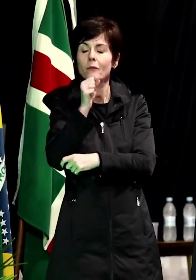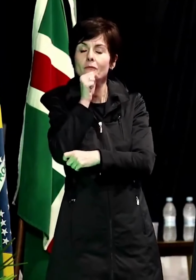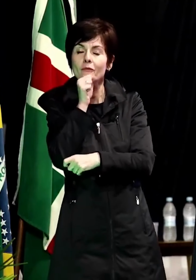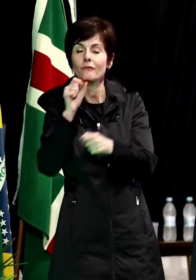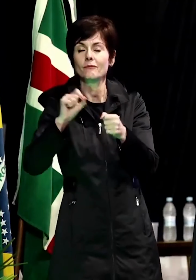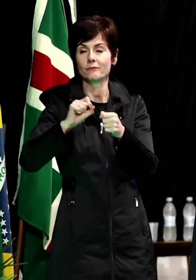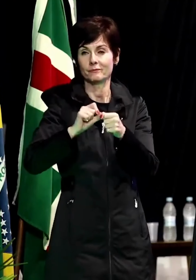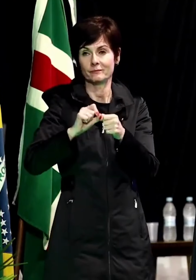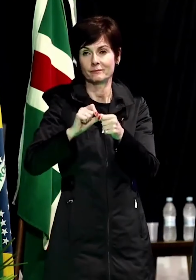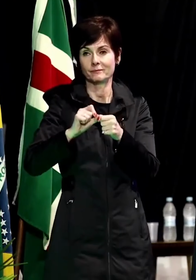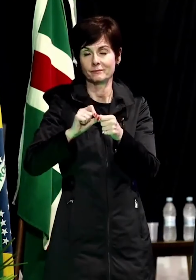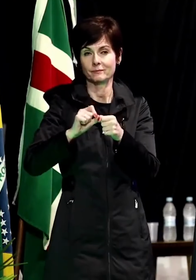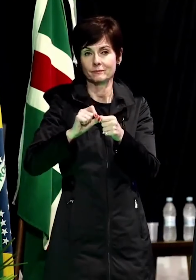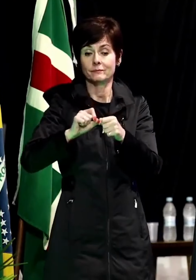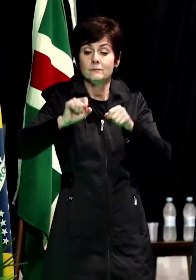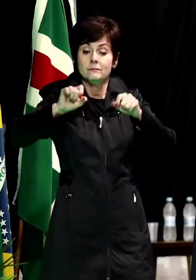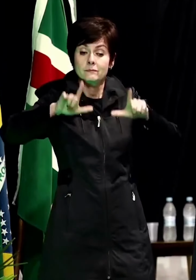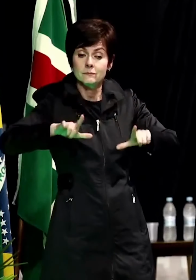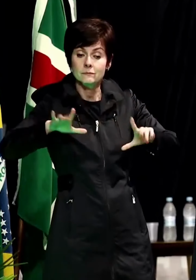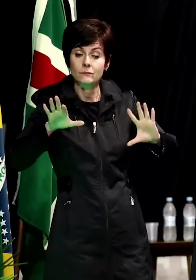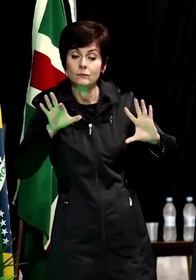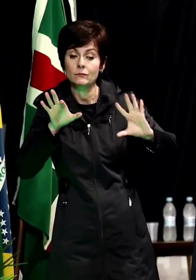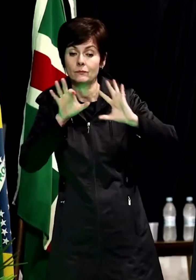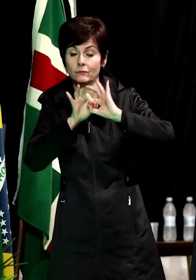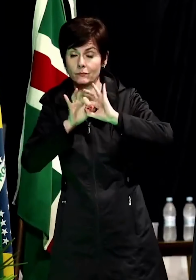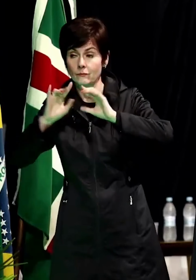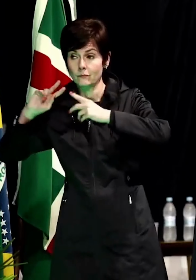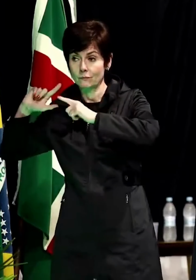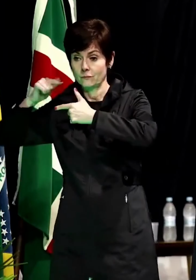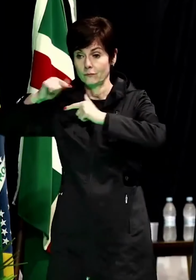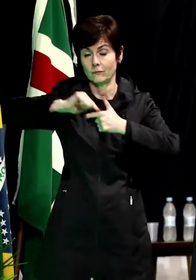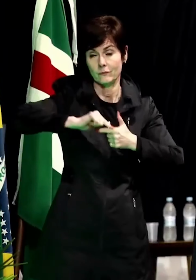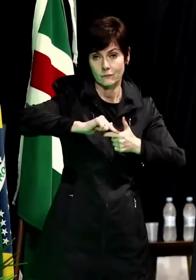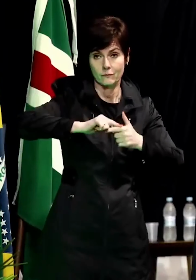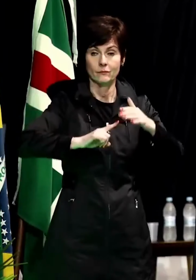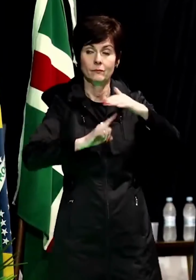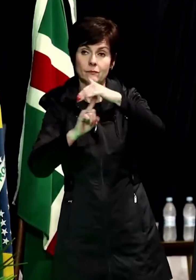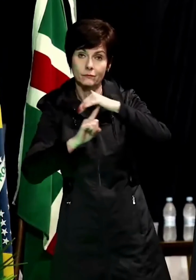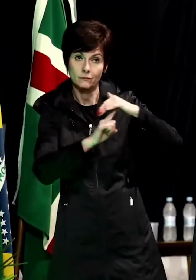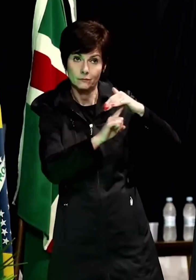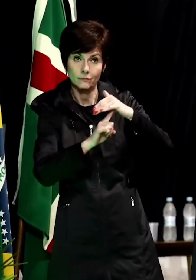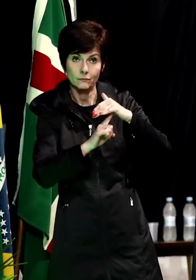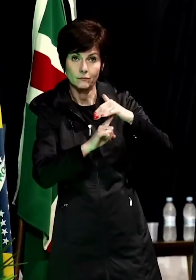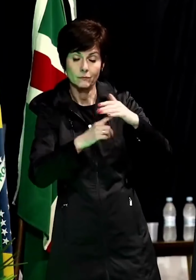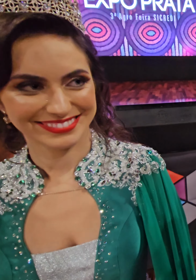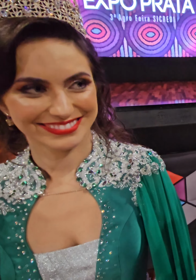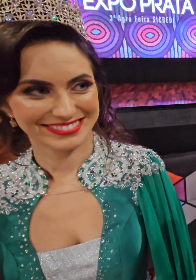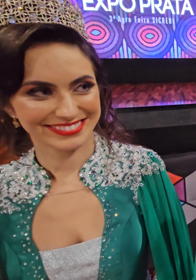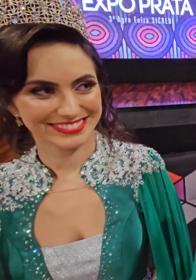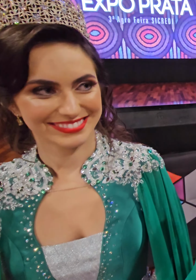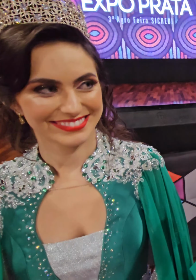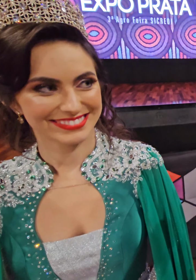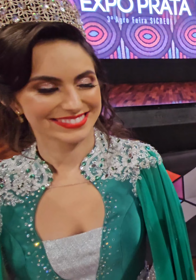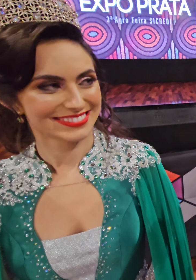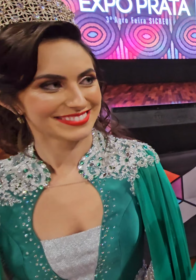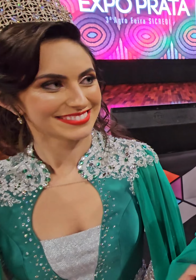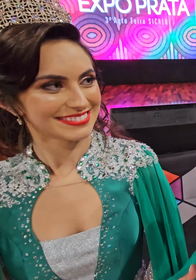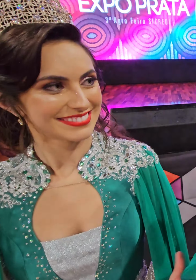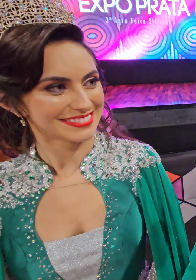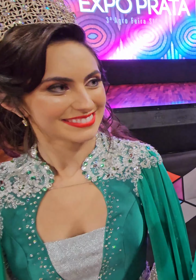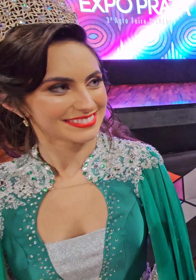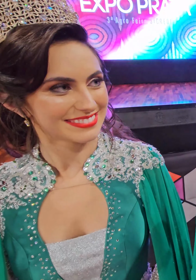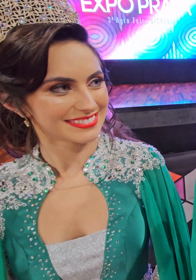perguntar para outra princesa também a expectativa para esses dias que vêm aí, que com certeza devem ser grandes. Com certeza, né? Então a gente